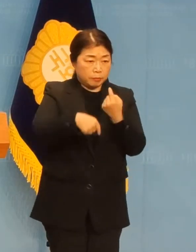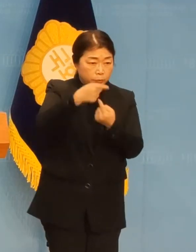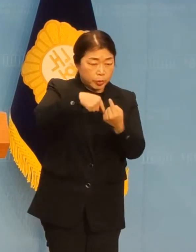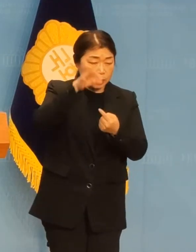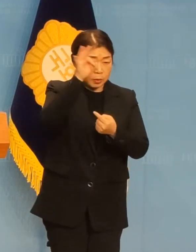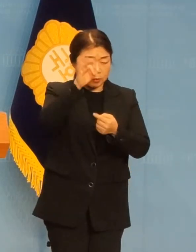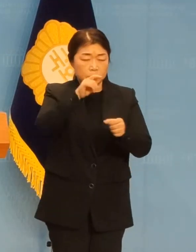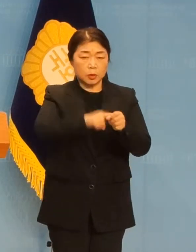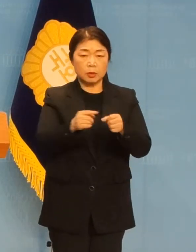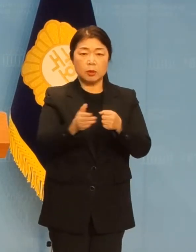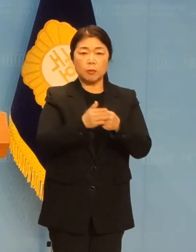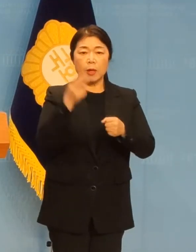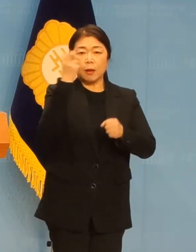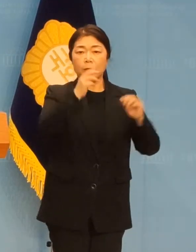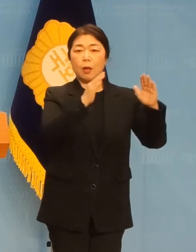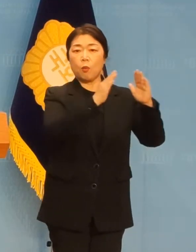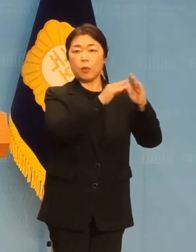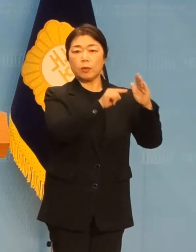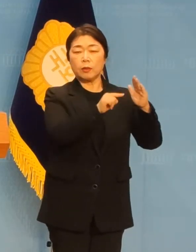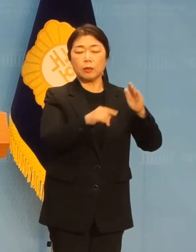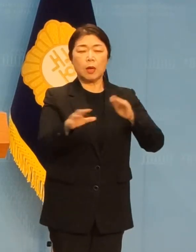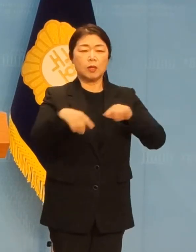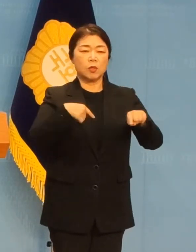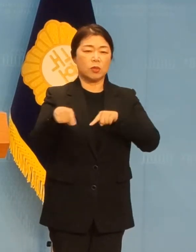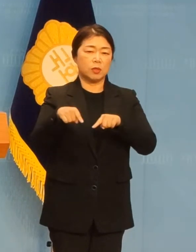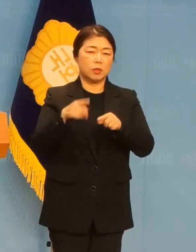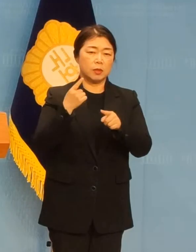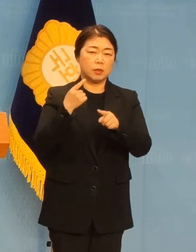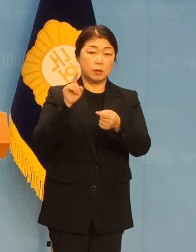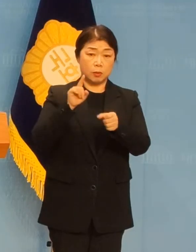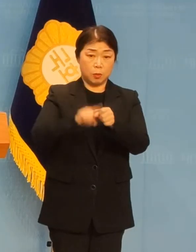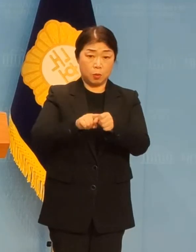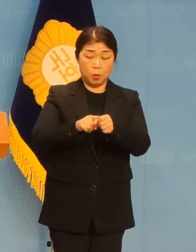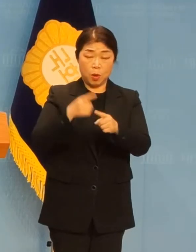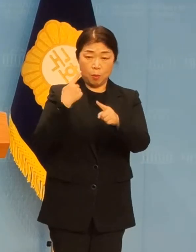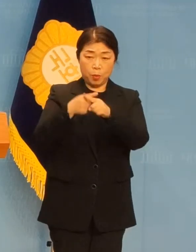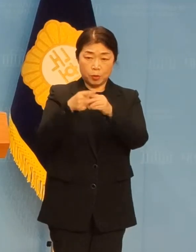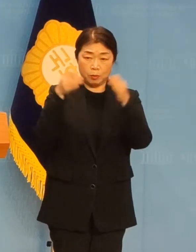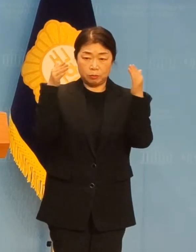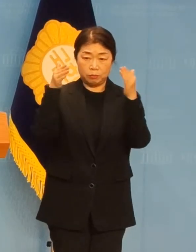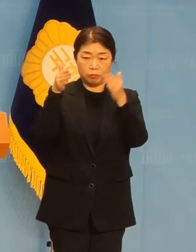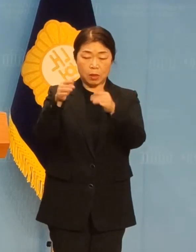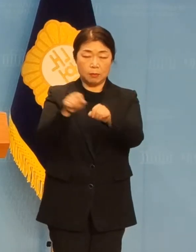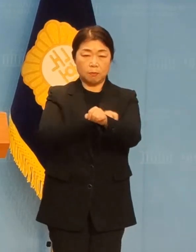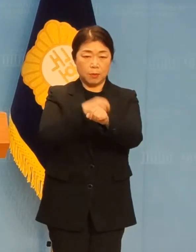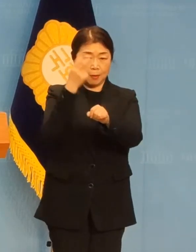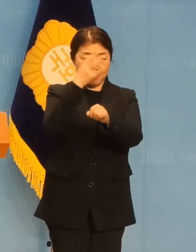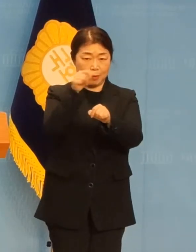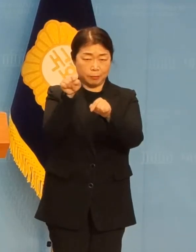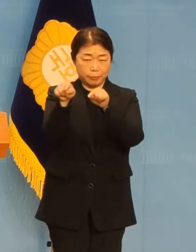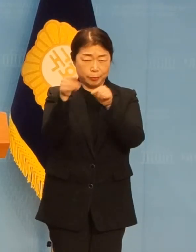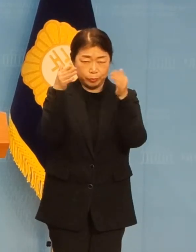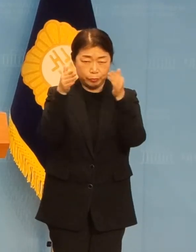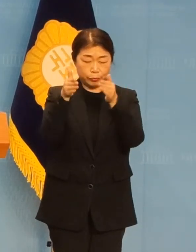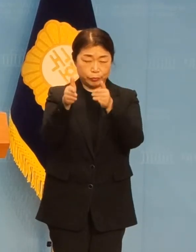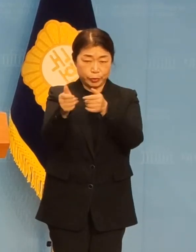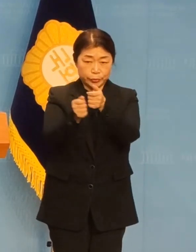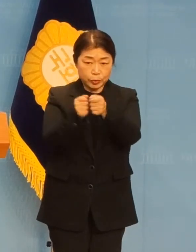위해서 감사원이 정치적 표적 감사로 저에 대한 티끌을 찾기